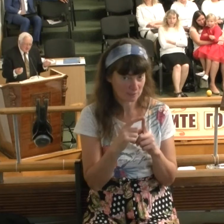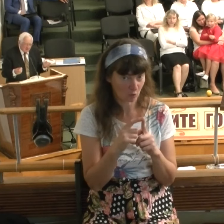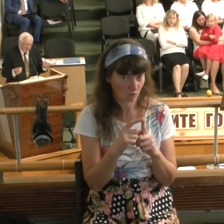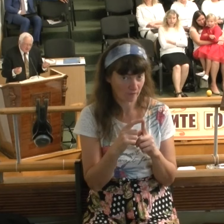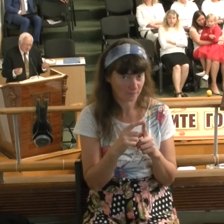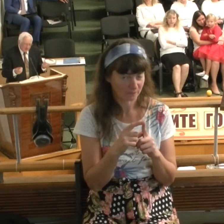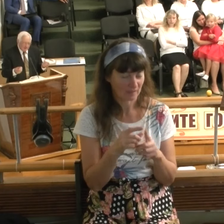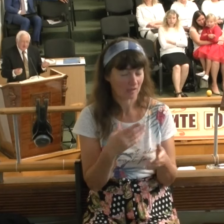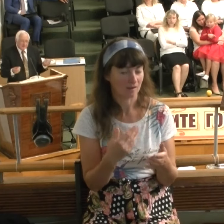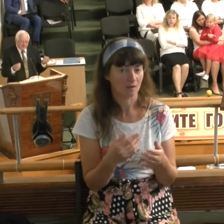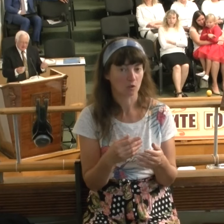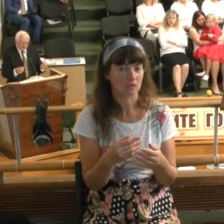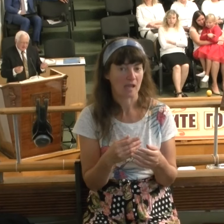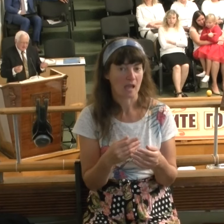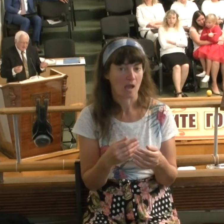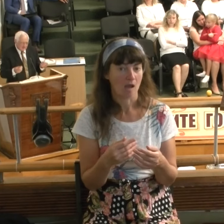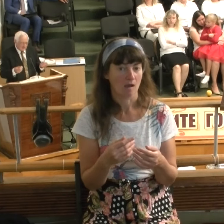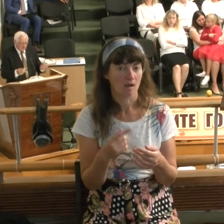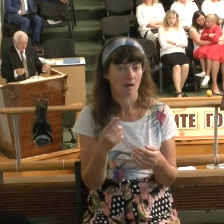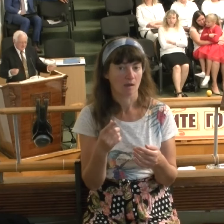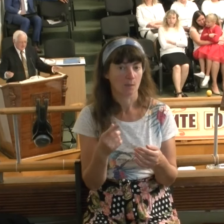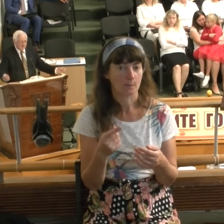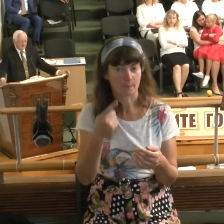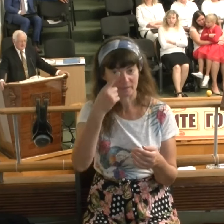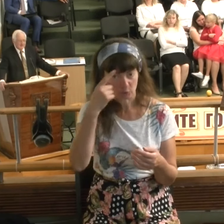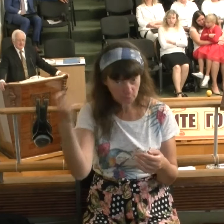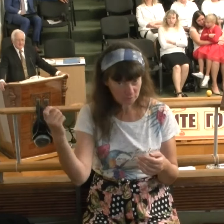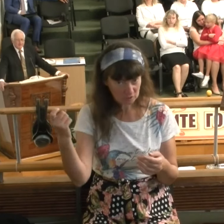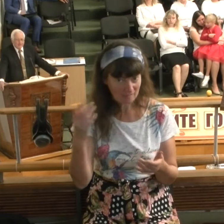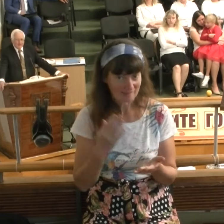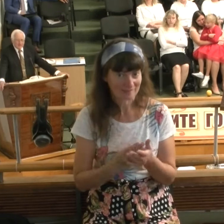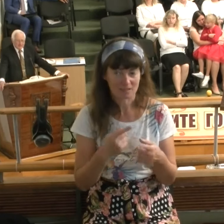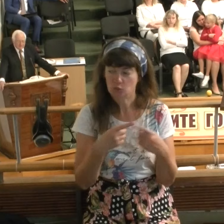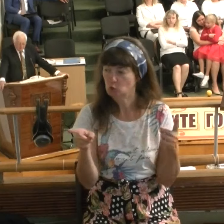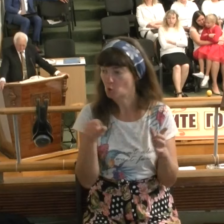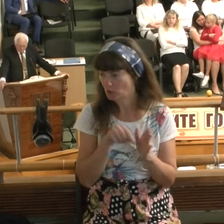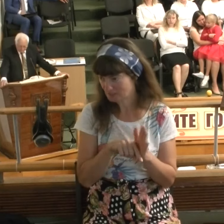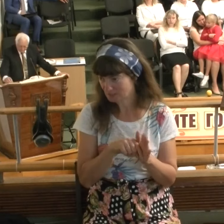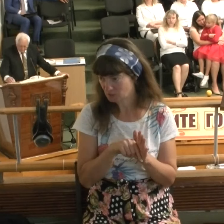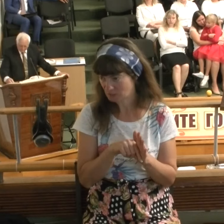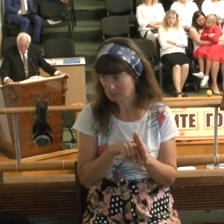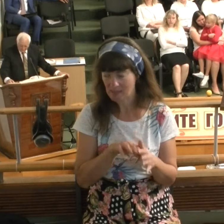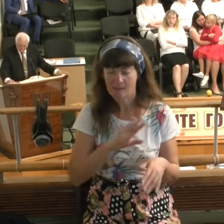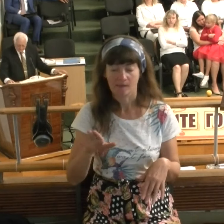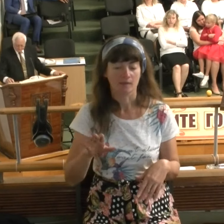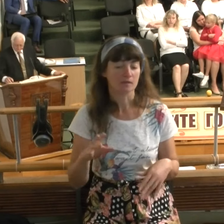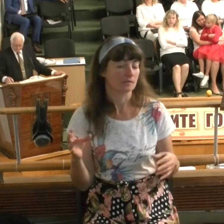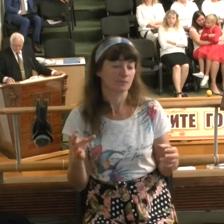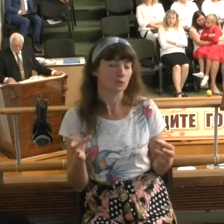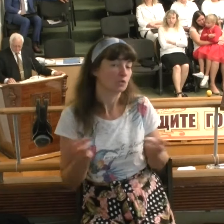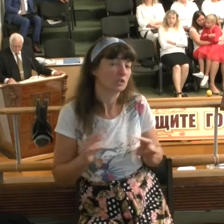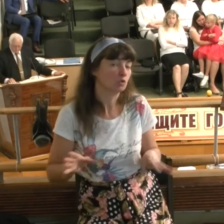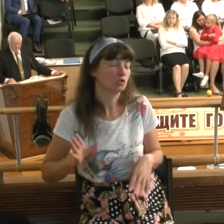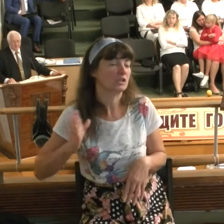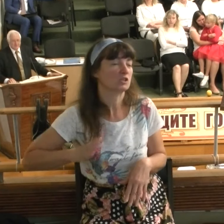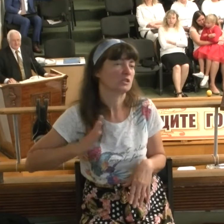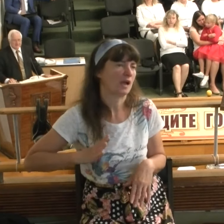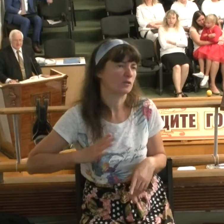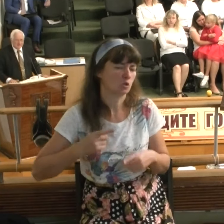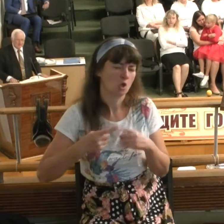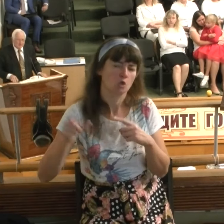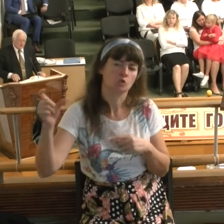не ждите пока к вам, а вы, другие.